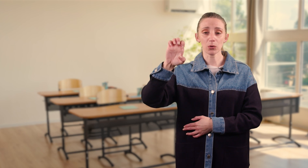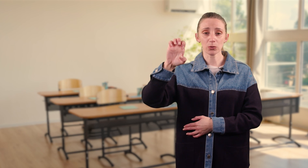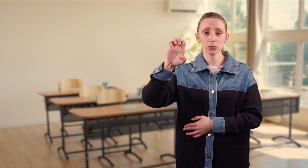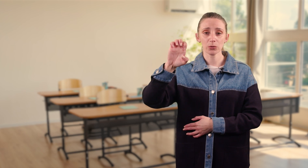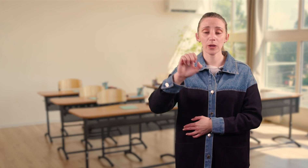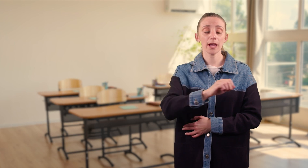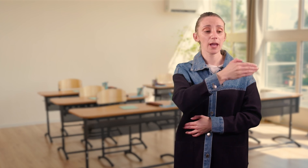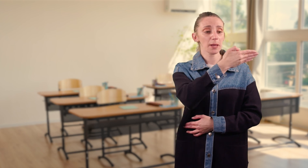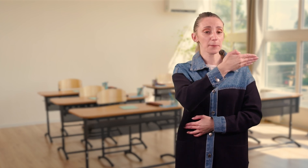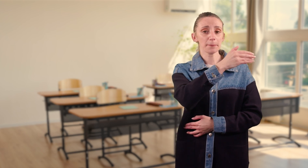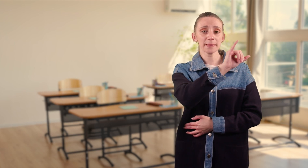M-I-C-H-E-L-L-E.